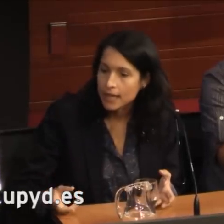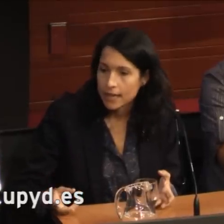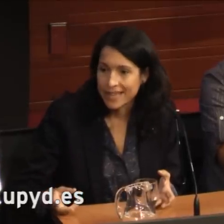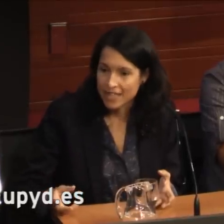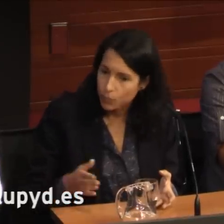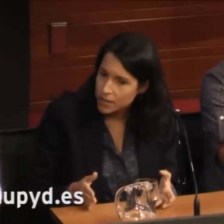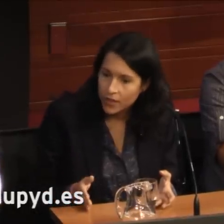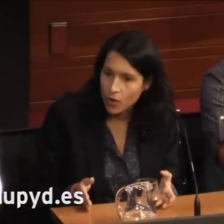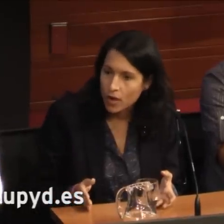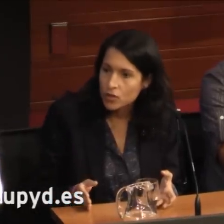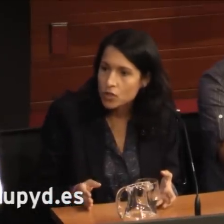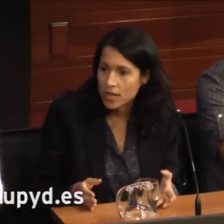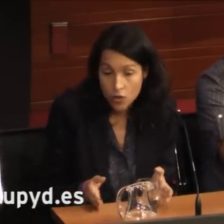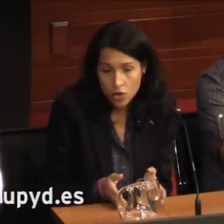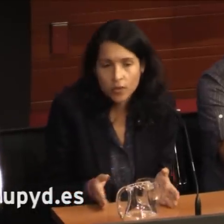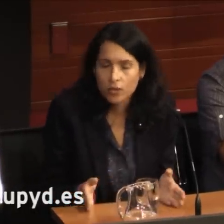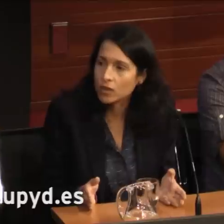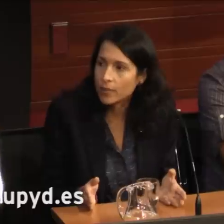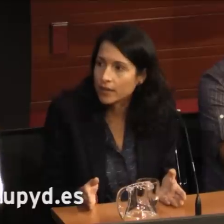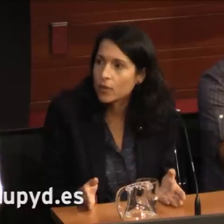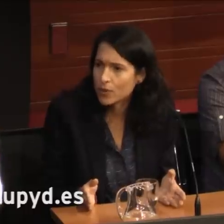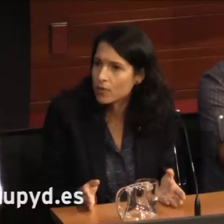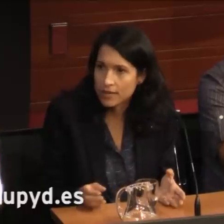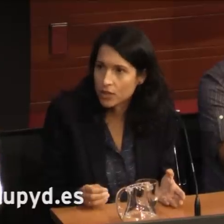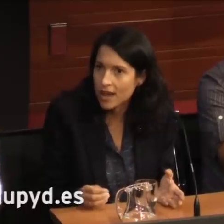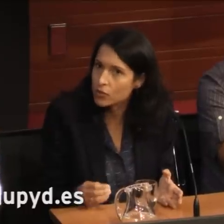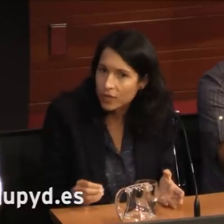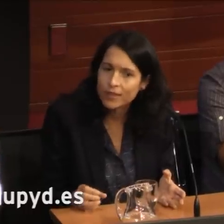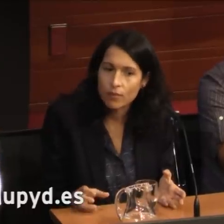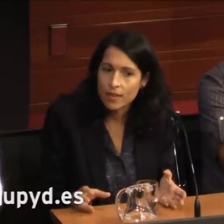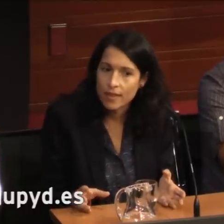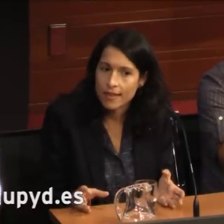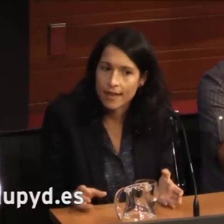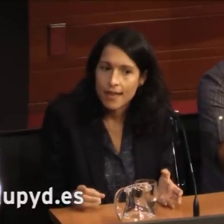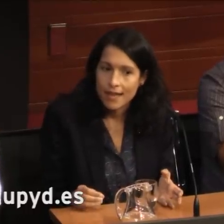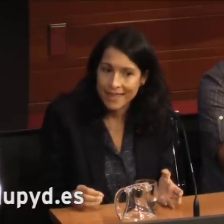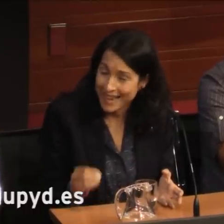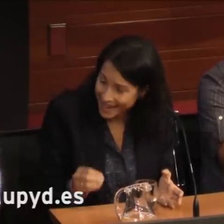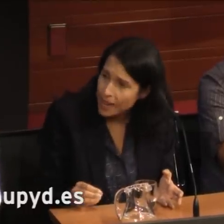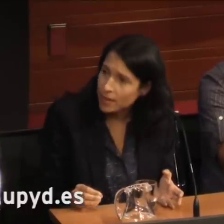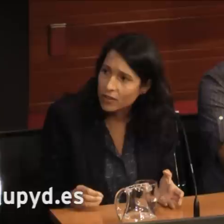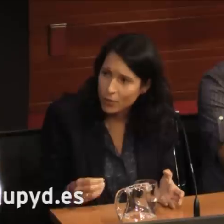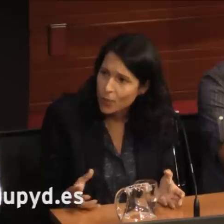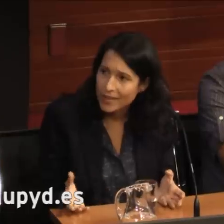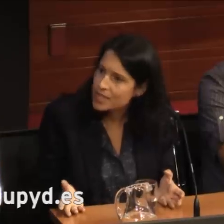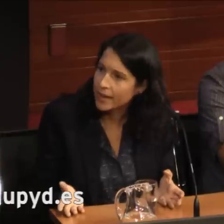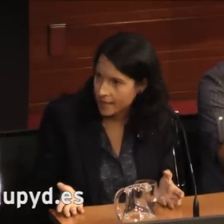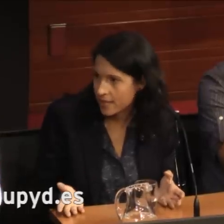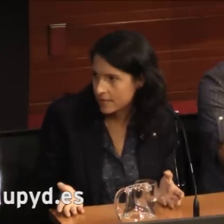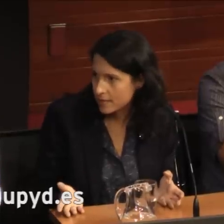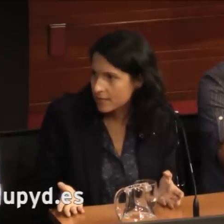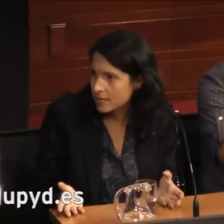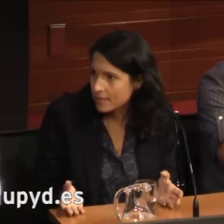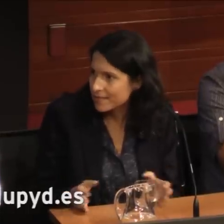dijiste. Y después de 5 años, y yo no llevo tanto en el partido, pero estoy absolutamente convencida de que era el partido porque UPyD es